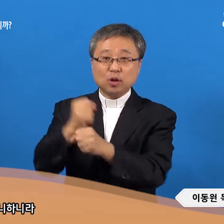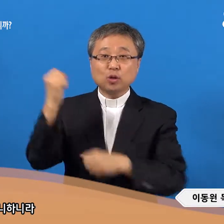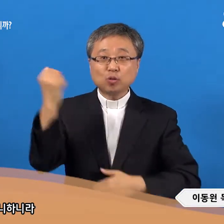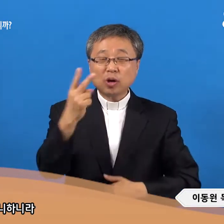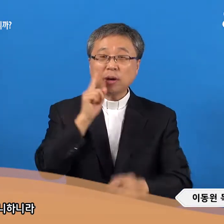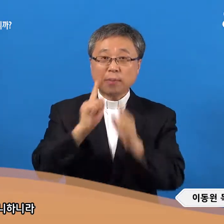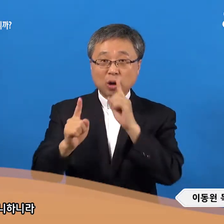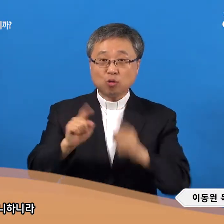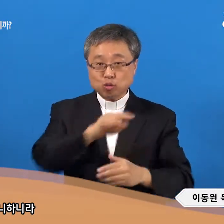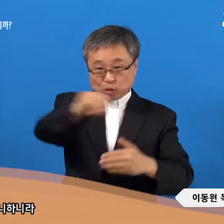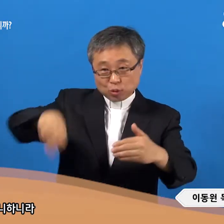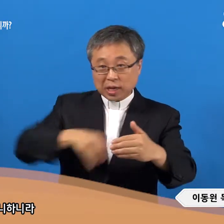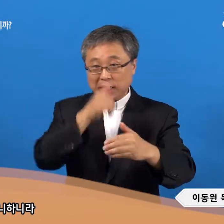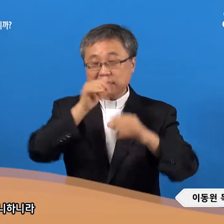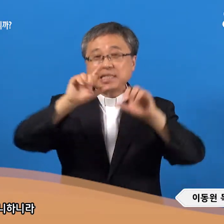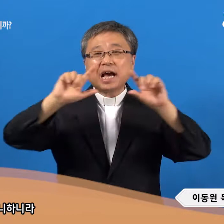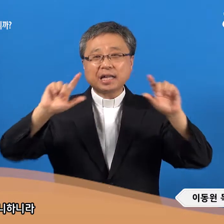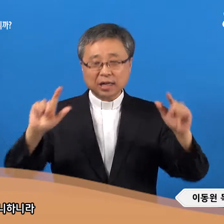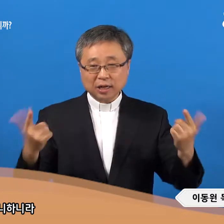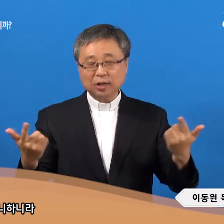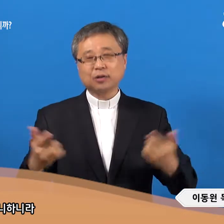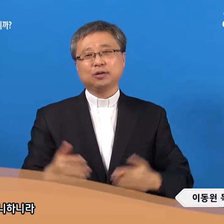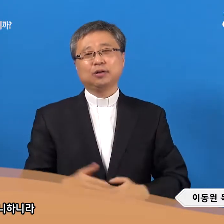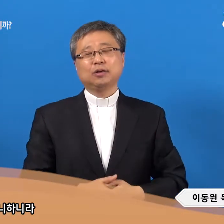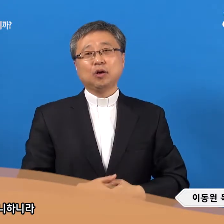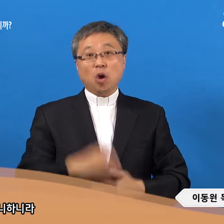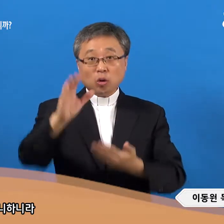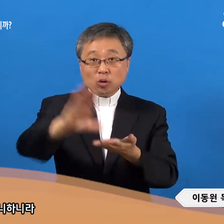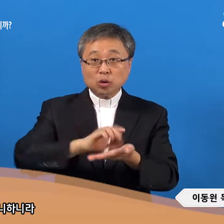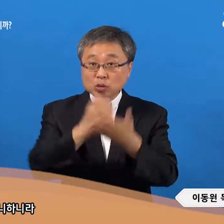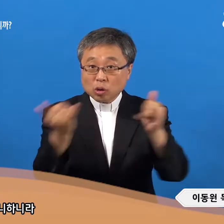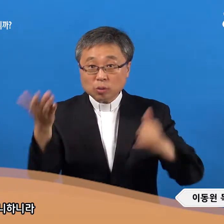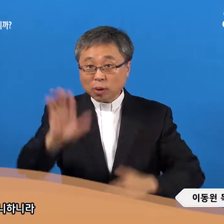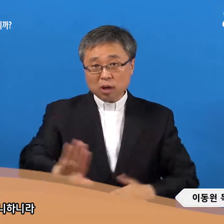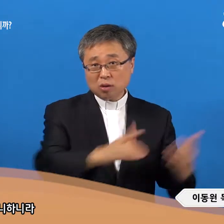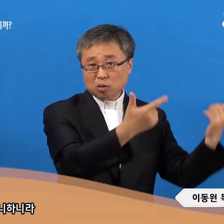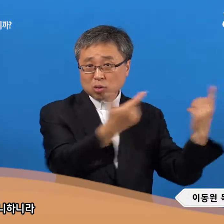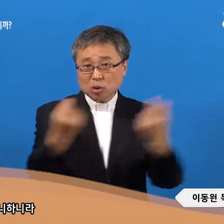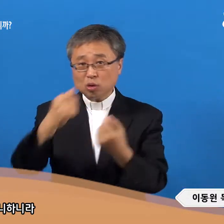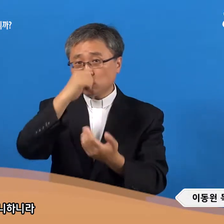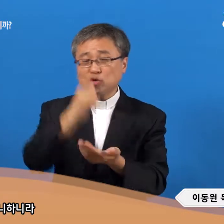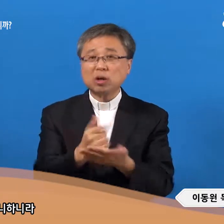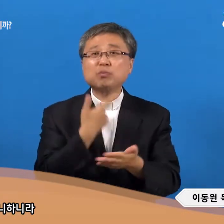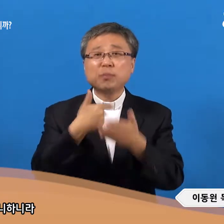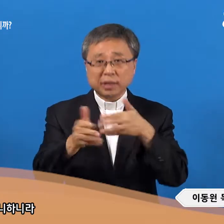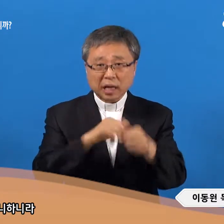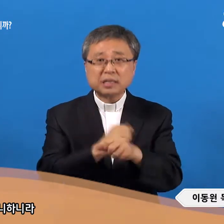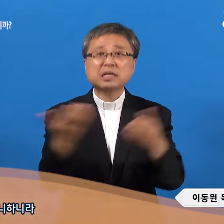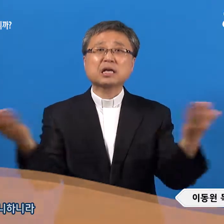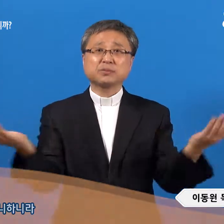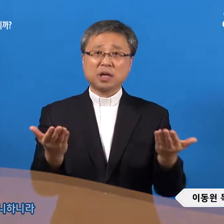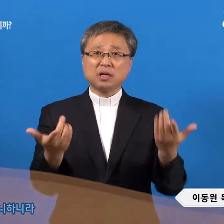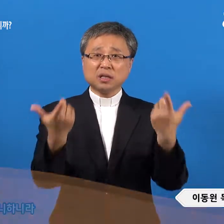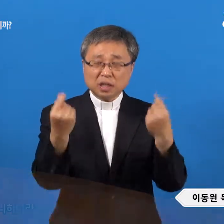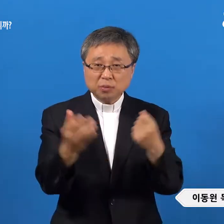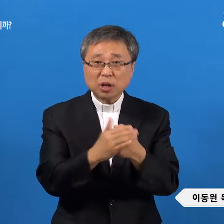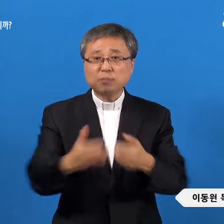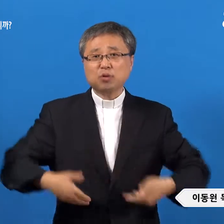그의 말씀이 우리 속에 있지 아니할 것이요. 그리스도인이지만 여전히 죄를 범한다는 사실입니다. 그래서 필요한 것이 뭐예요?